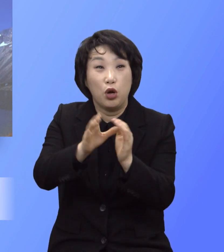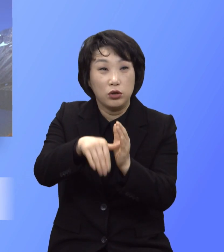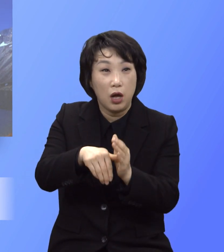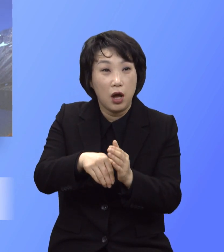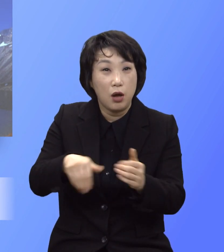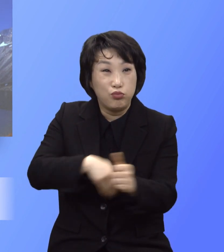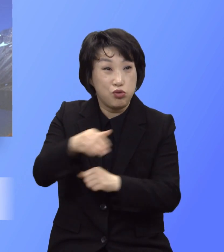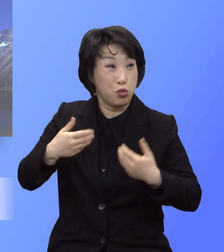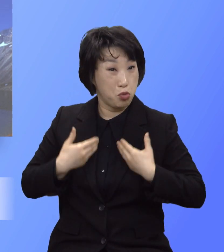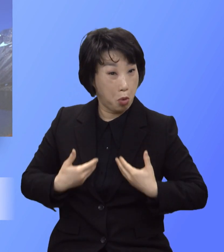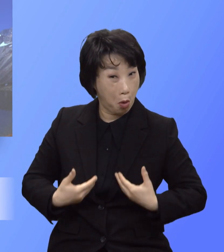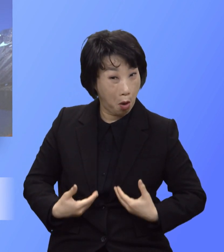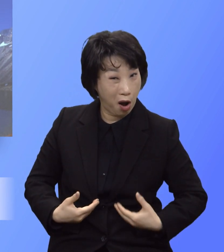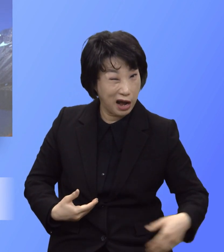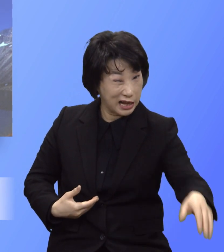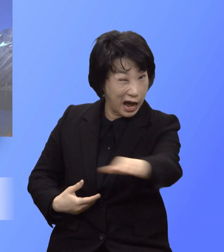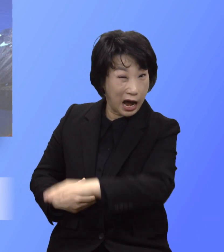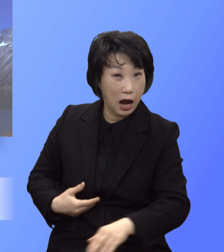조용히 들어요.